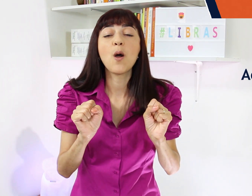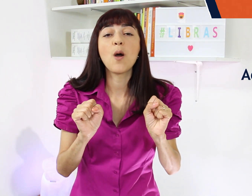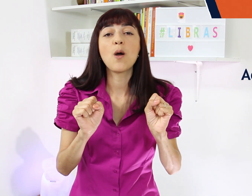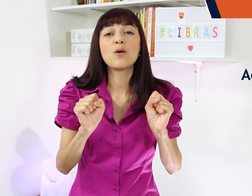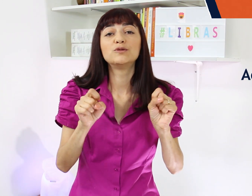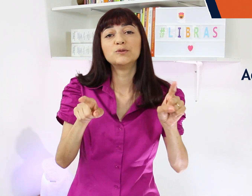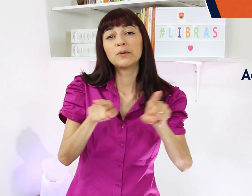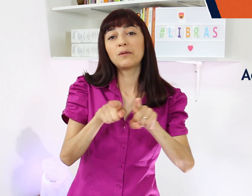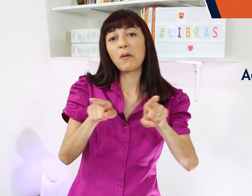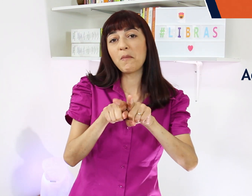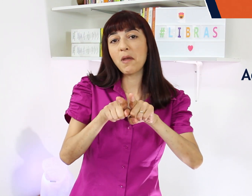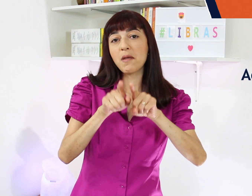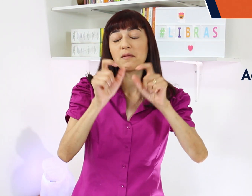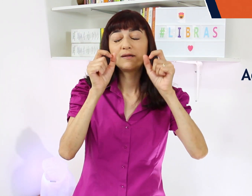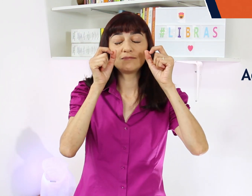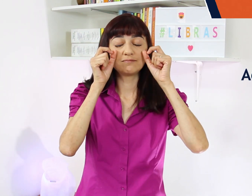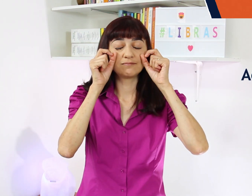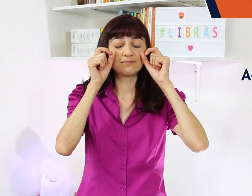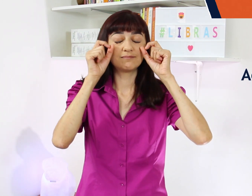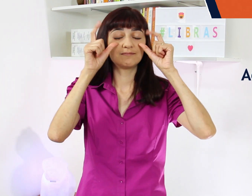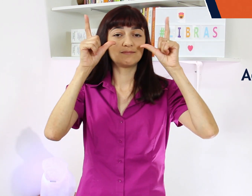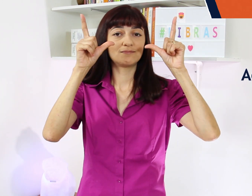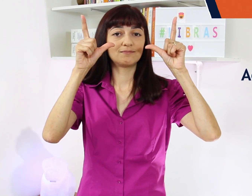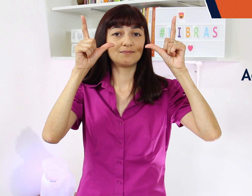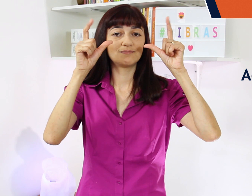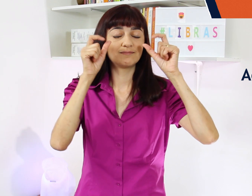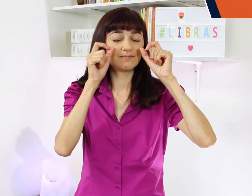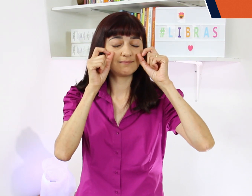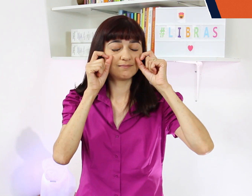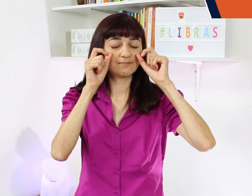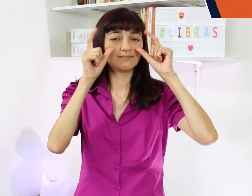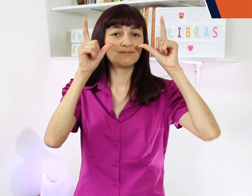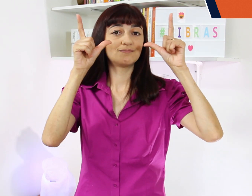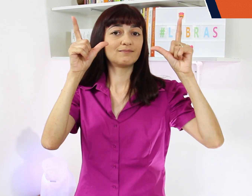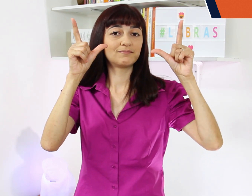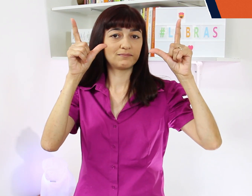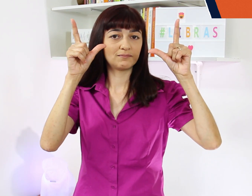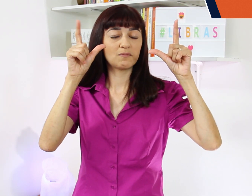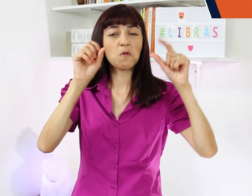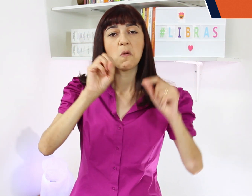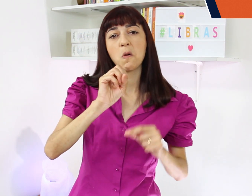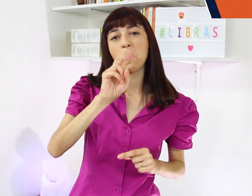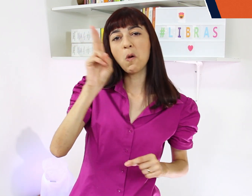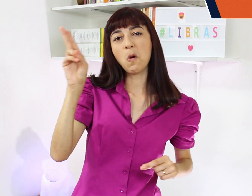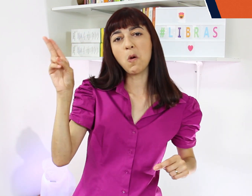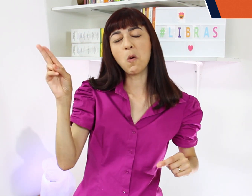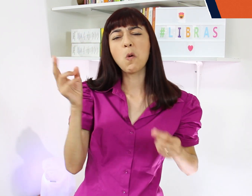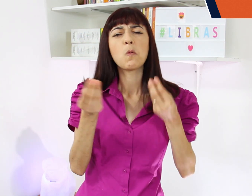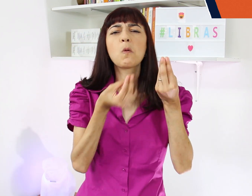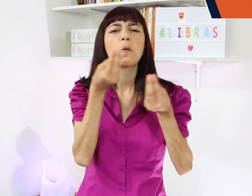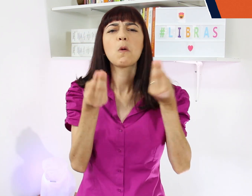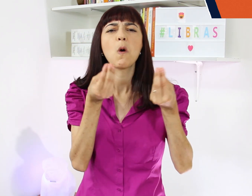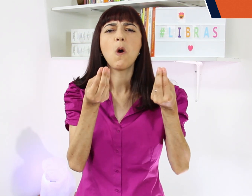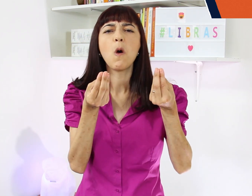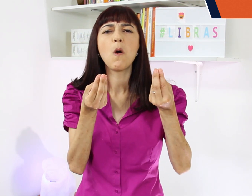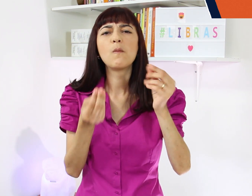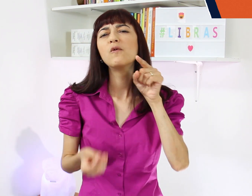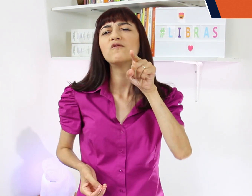ele pode também ser utilizado dessa forma, como se estivesse ali abrindo os olhos, ou, por exemplo, como que você acorda no seu dia a dia? Será que você dá